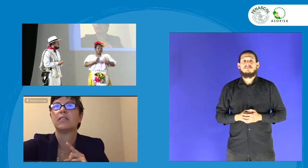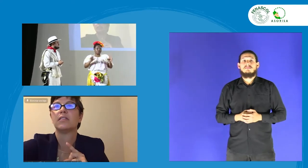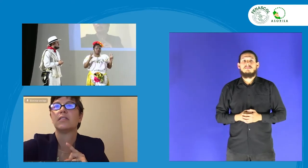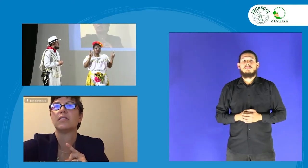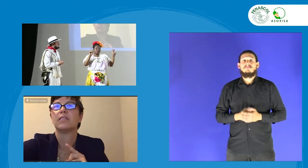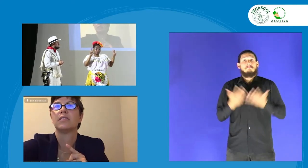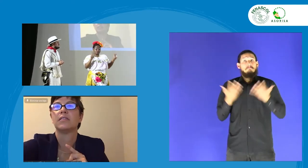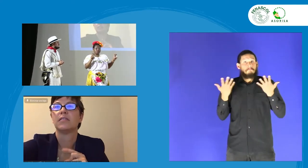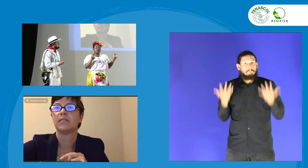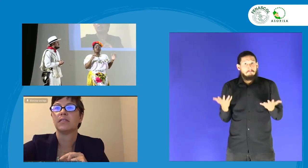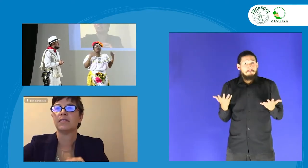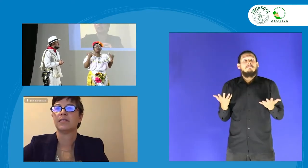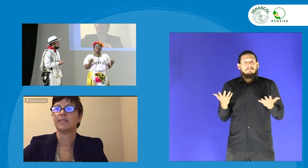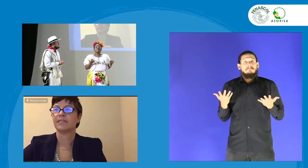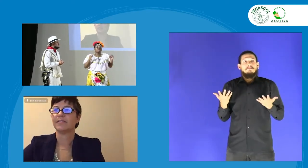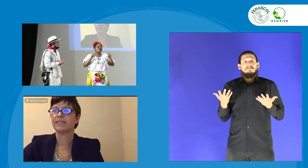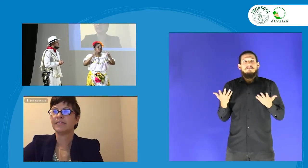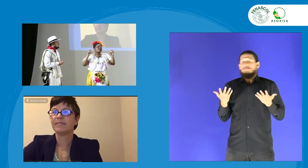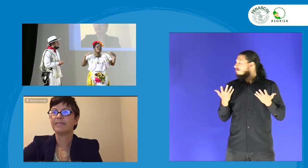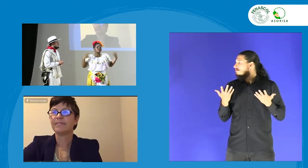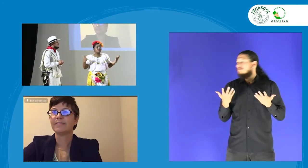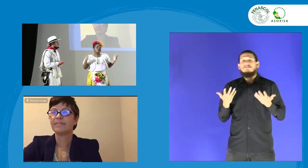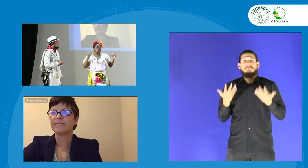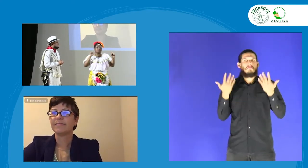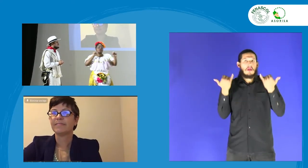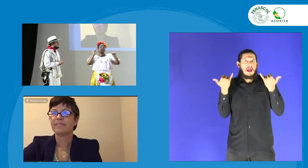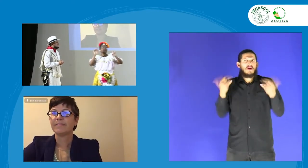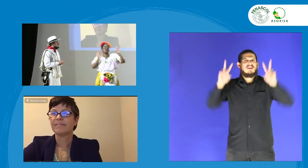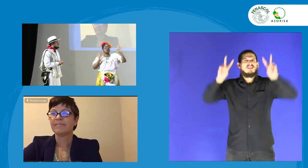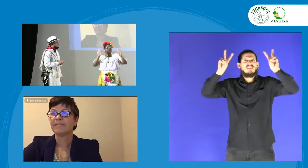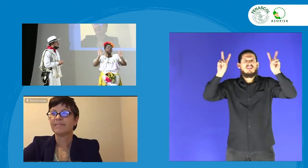Bueno, ahora continuamos